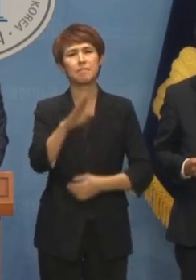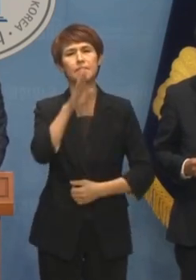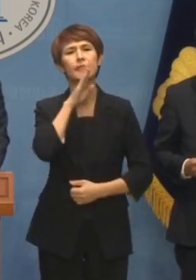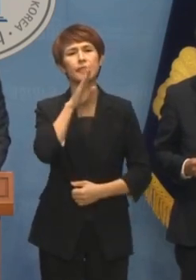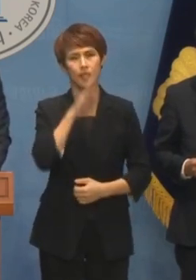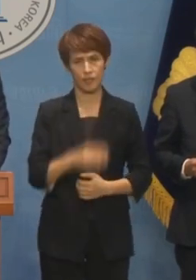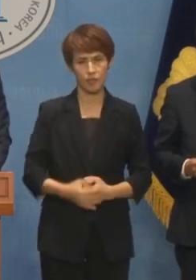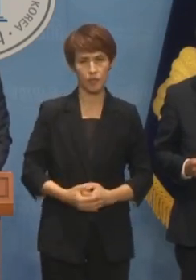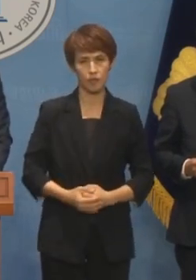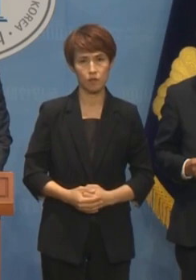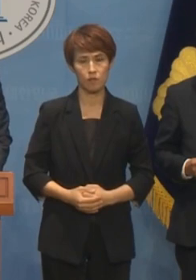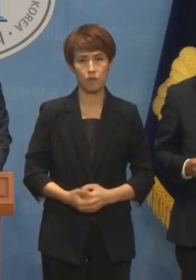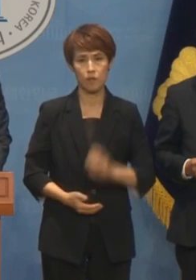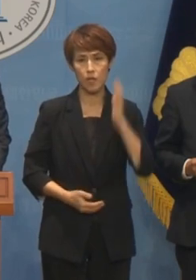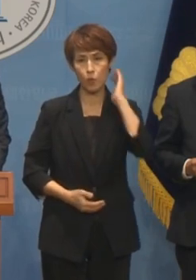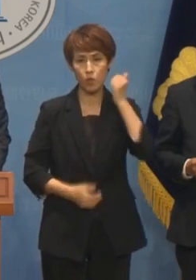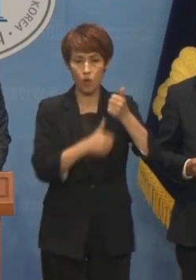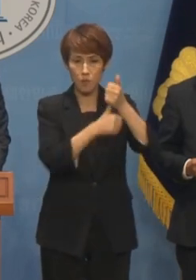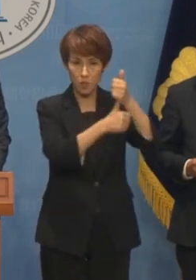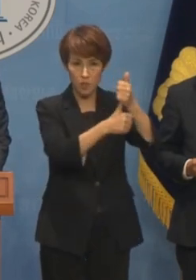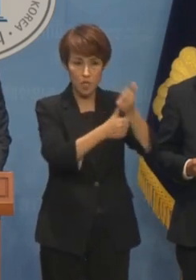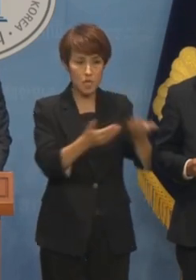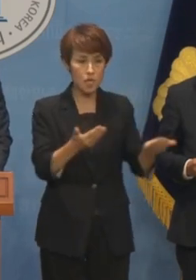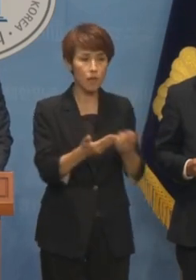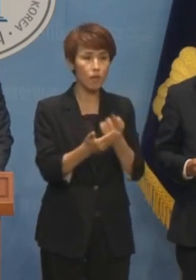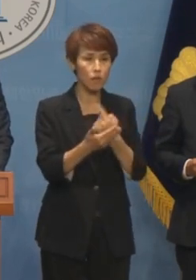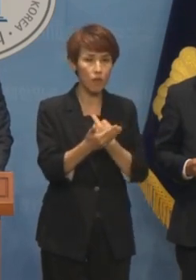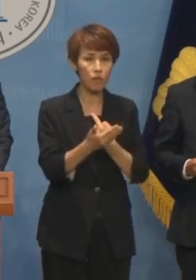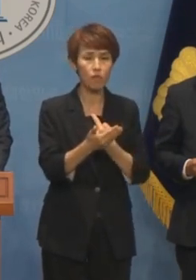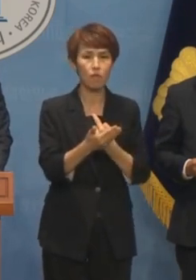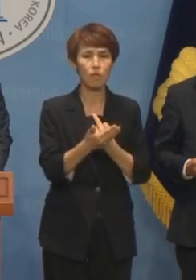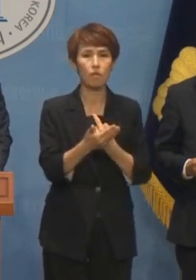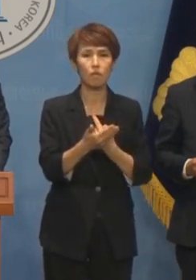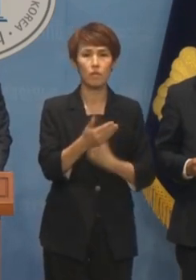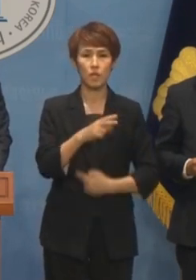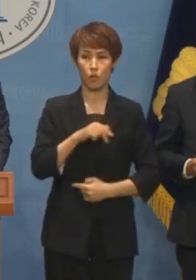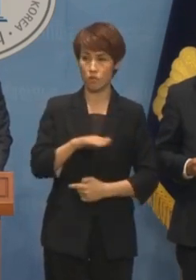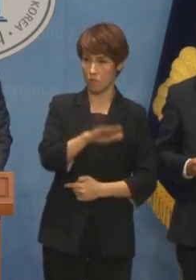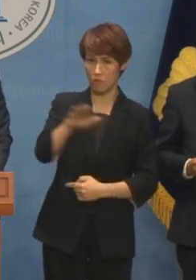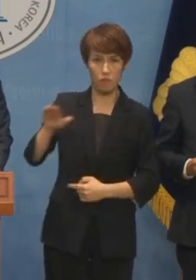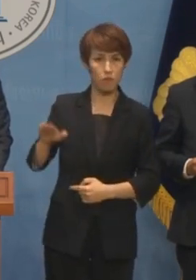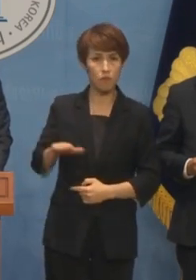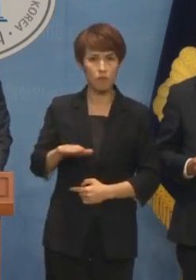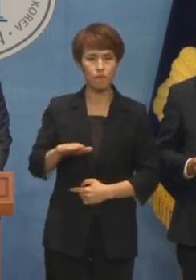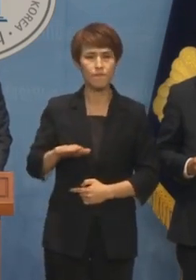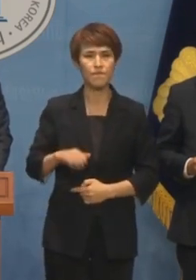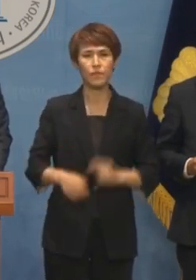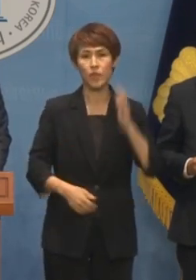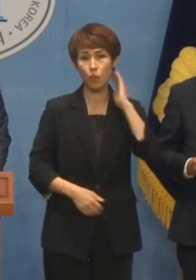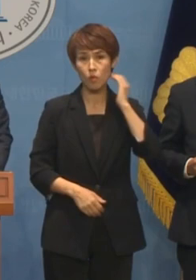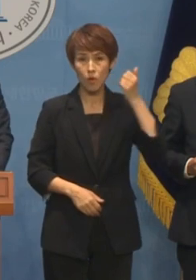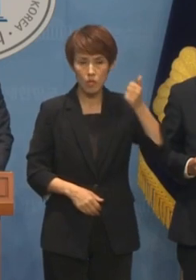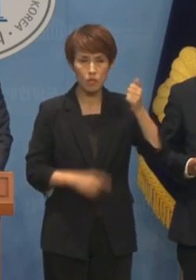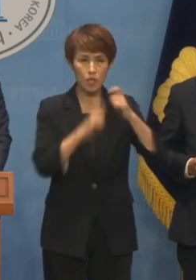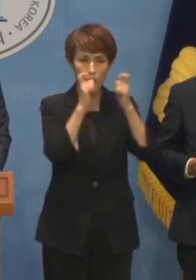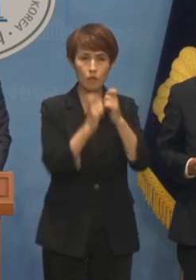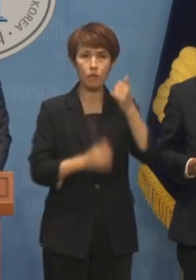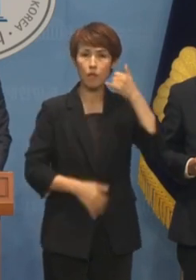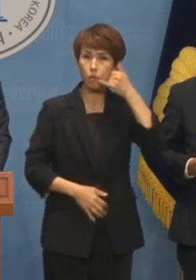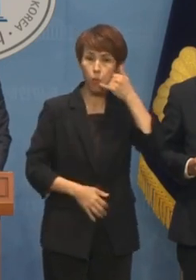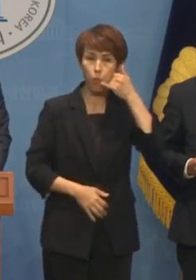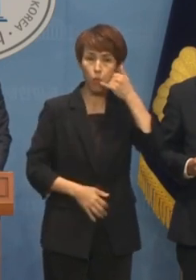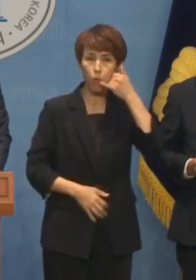아닙니다. 대통령 비서실에 근무했던 우리 의원단 일동은 대통령이 개인